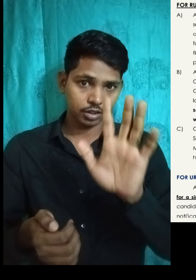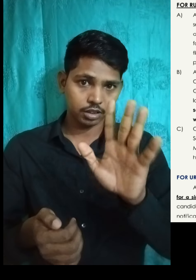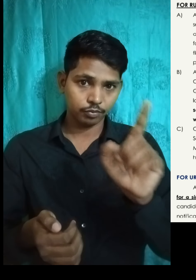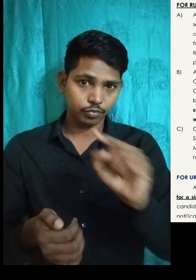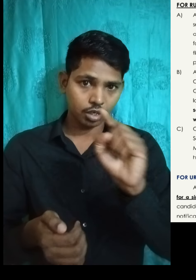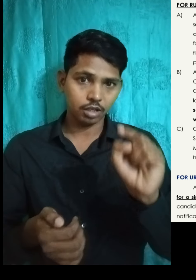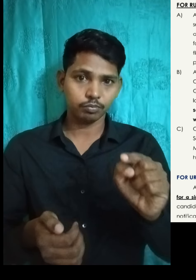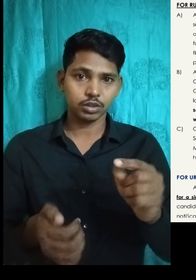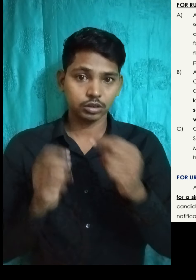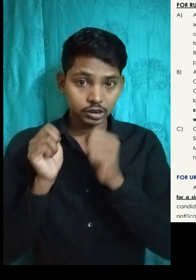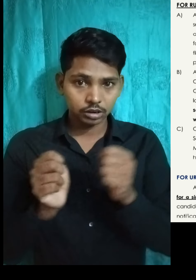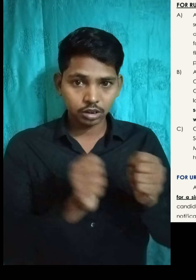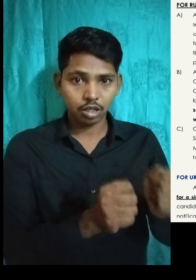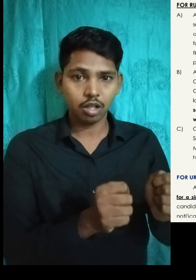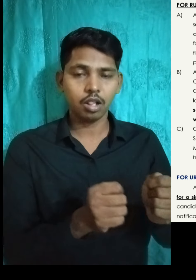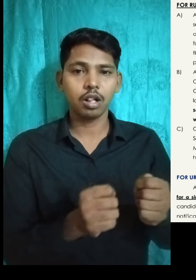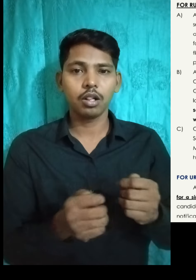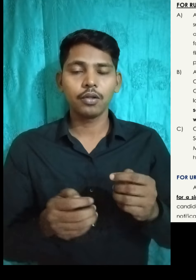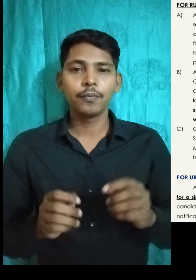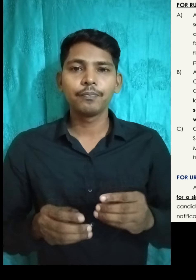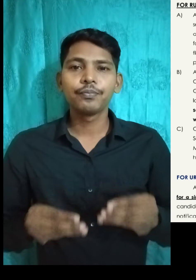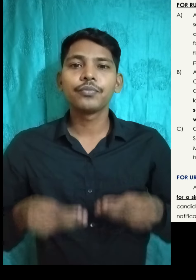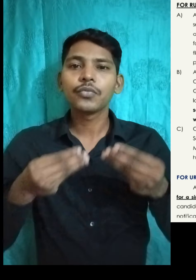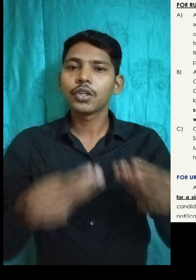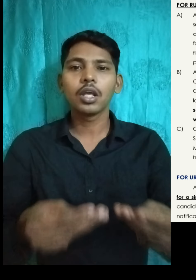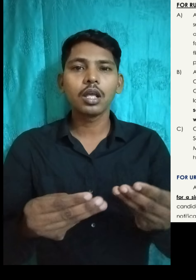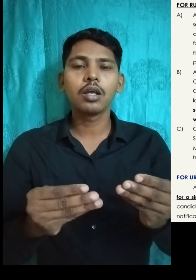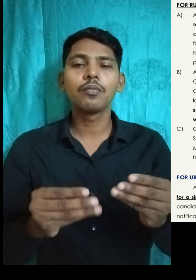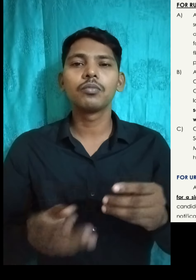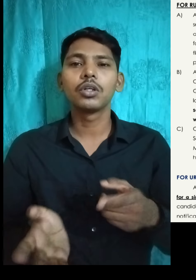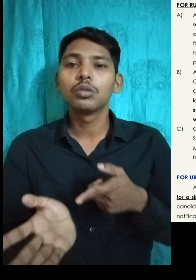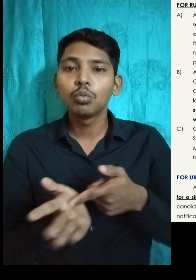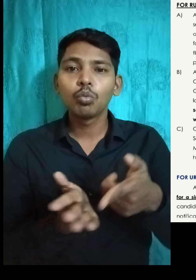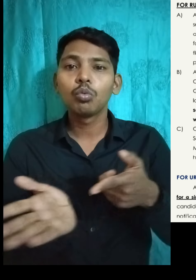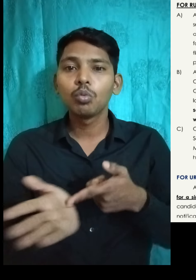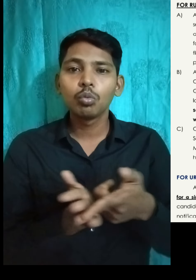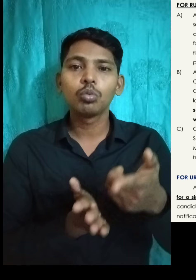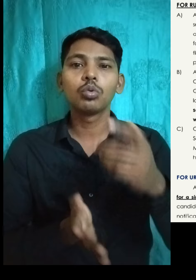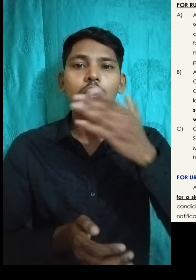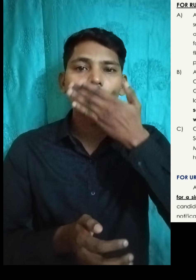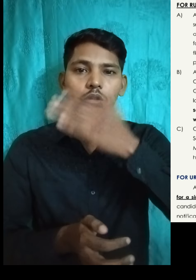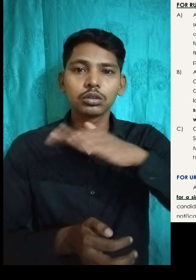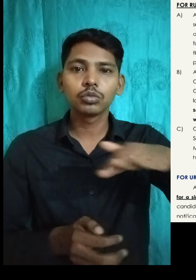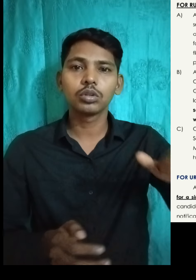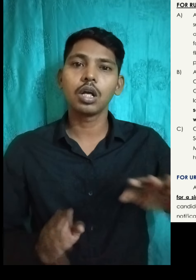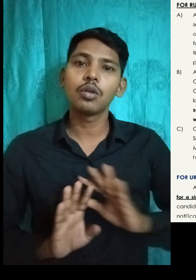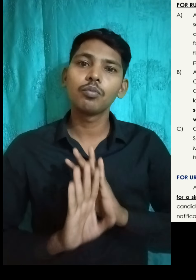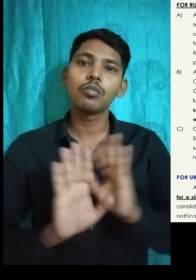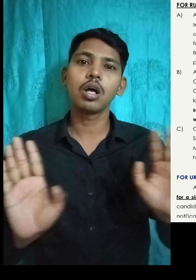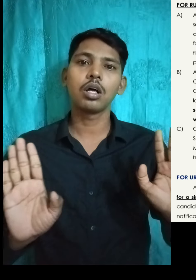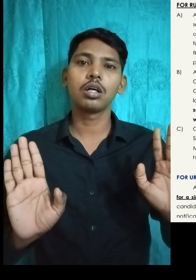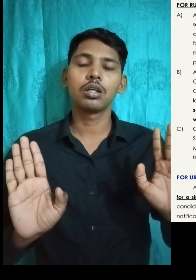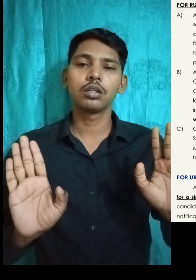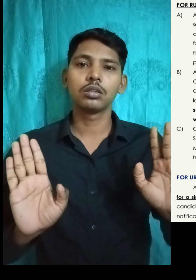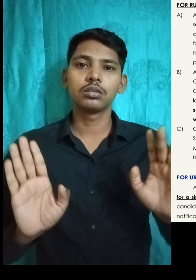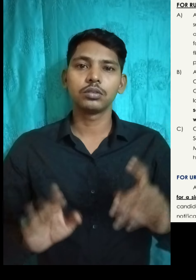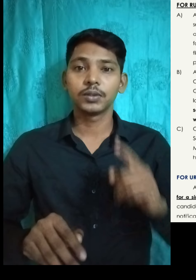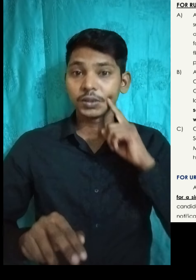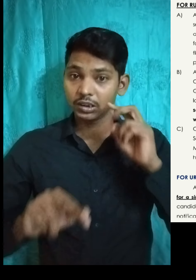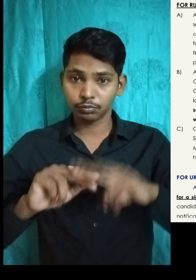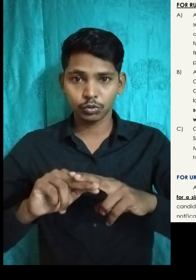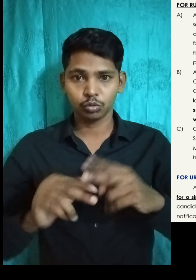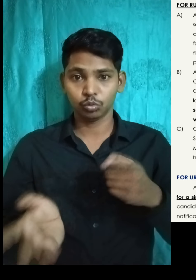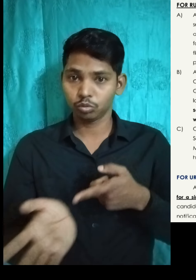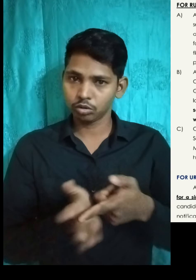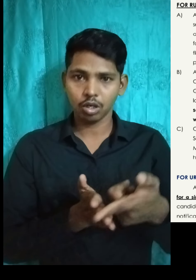को लाभ उठा सकते हैं, क्योंकि बहुत सारे परिवार आजकल आधुनिक